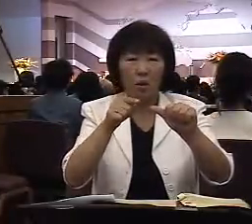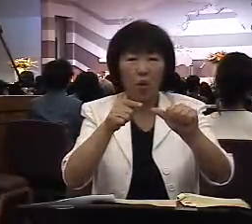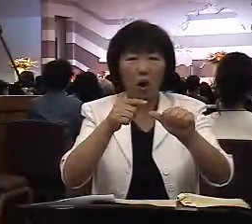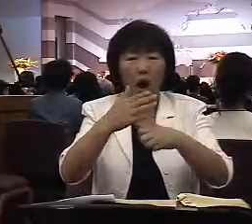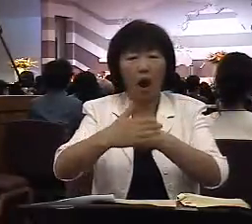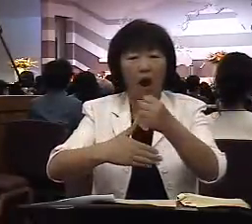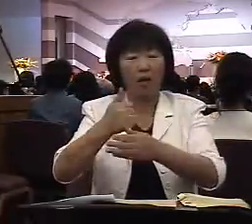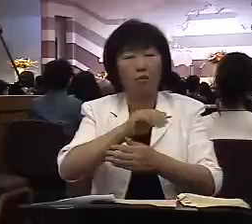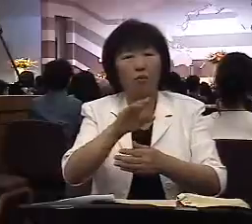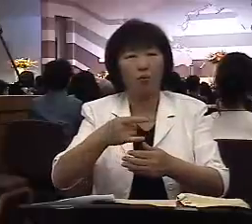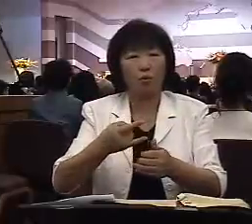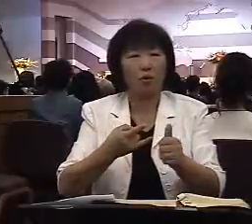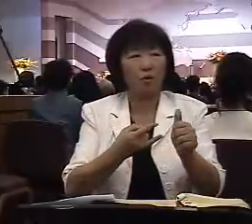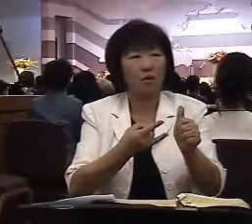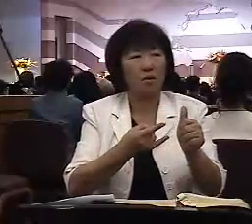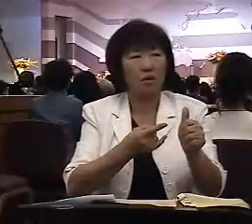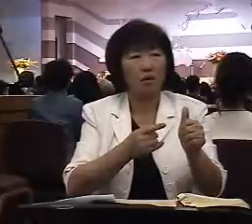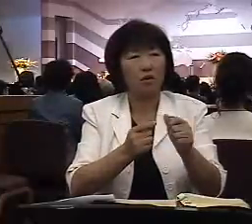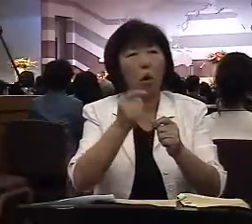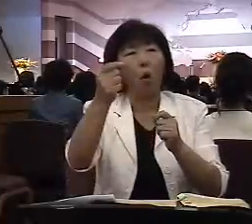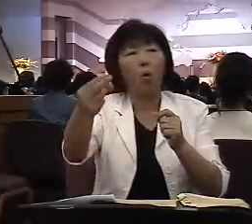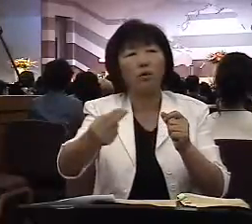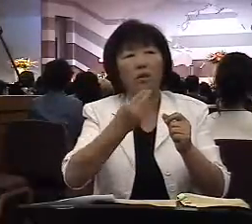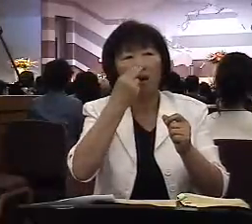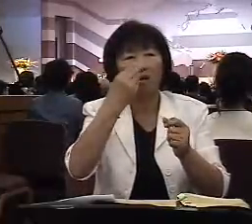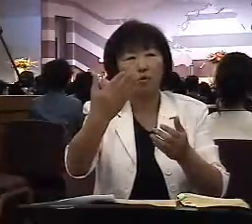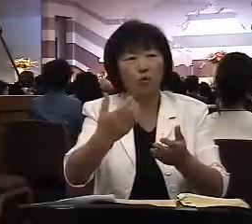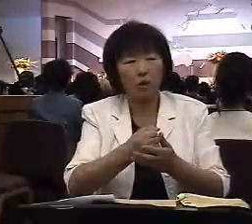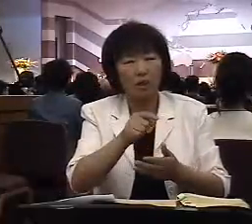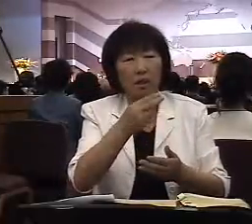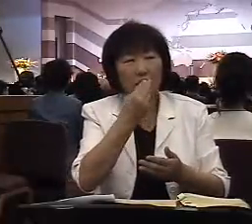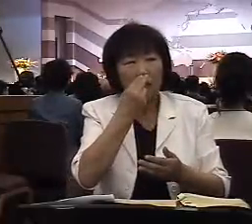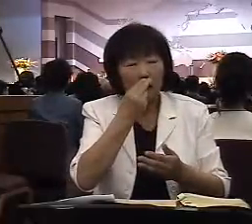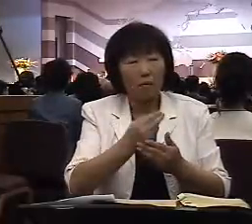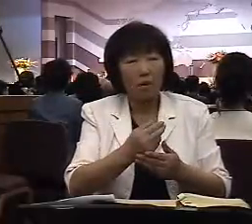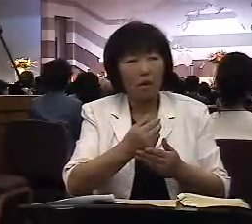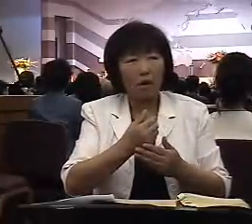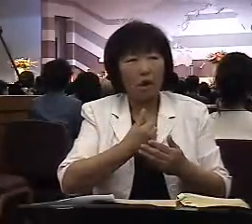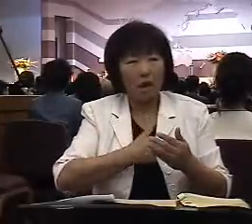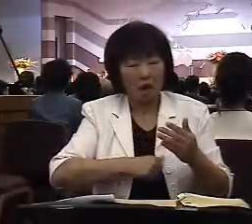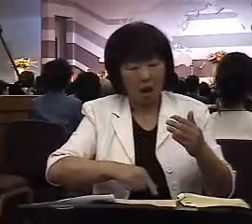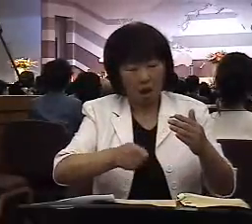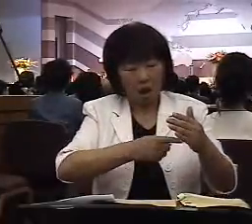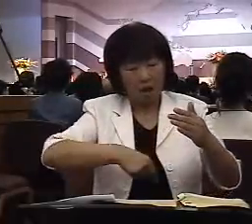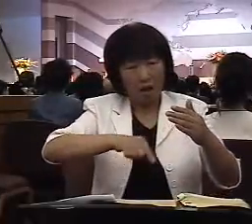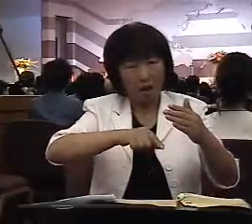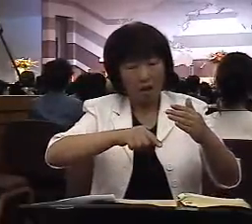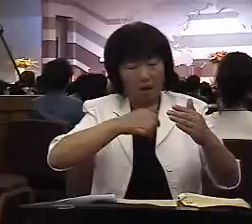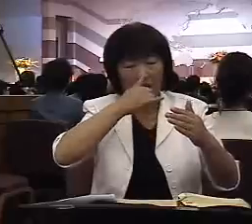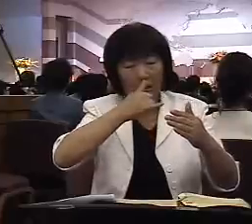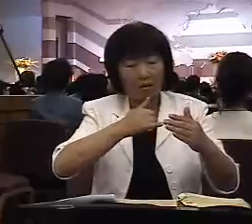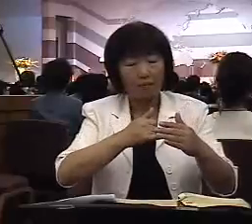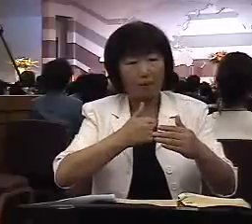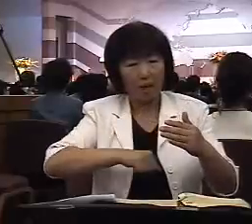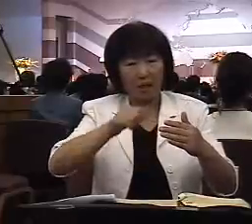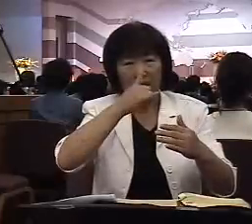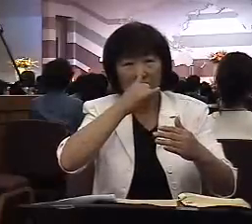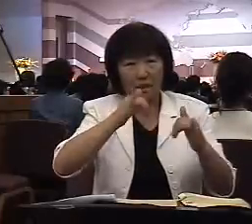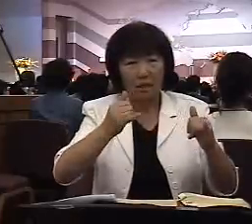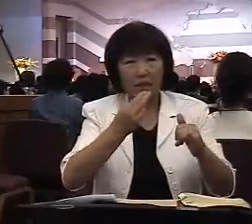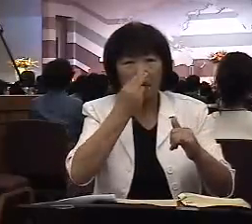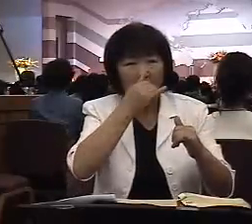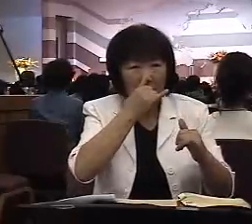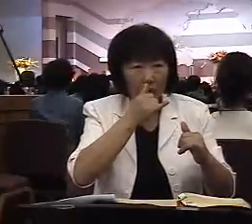하나님이 우리에게 영생을 주신 것과 이 생명이 그의 아들 안에 있는 그것입니다. 아들이 있는 자에게는